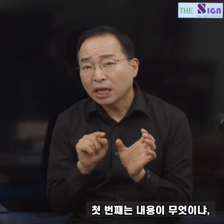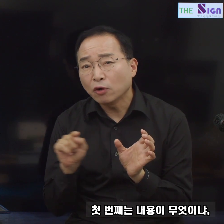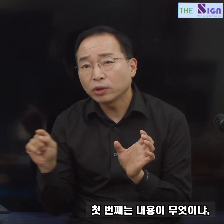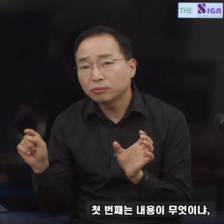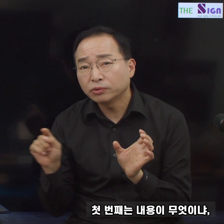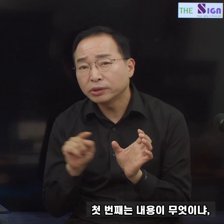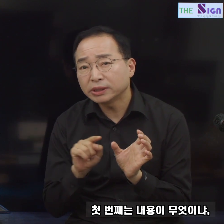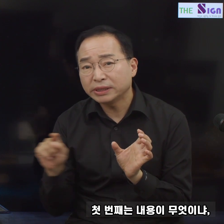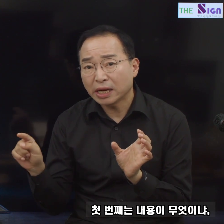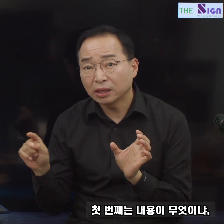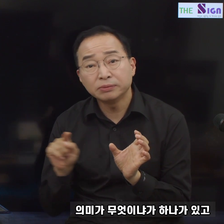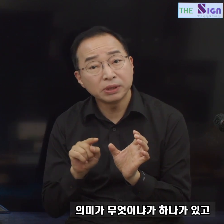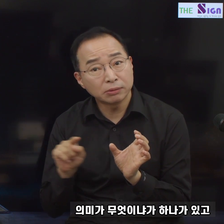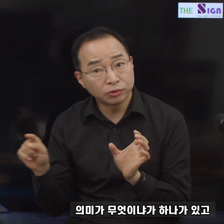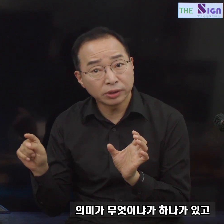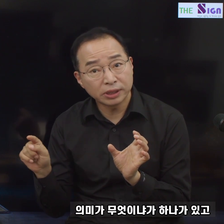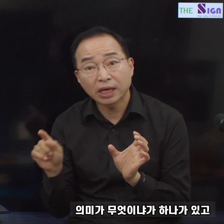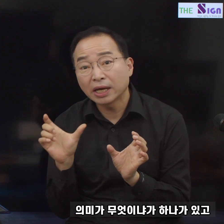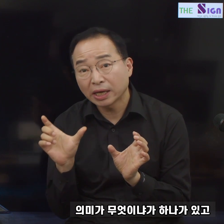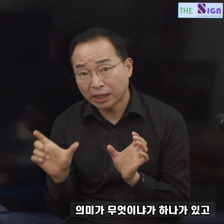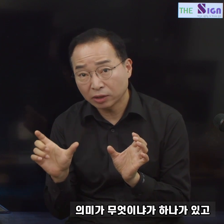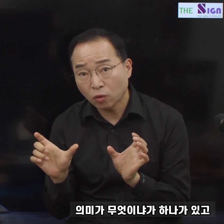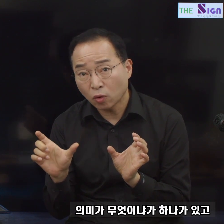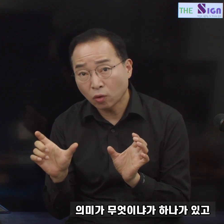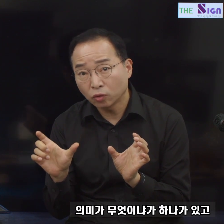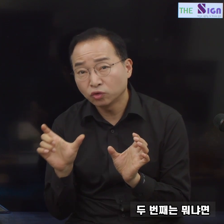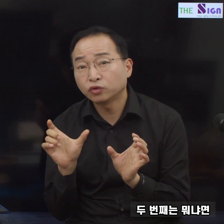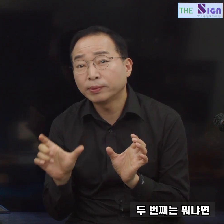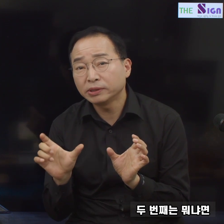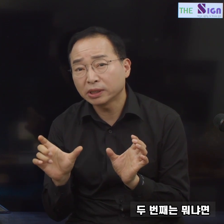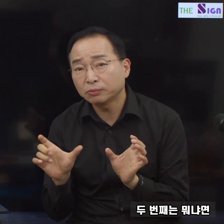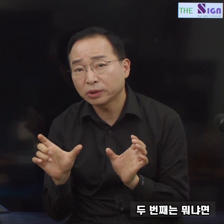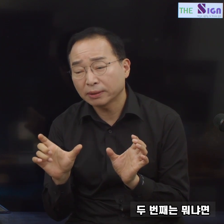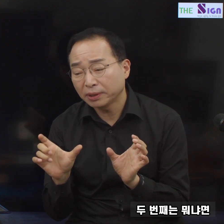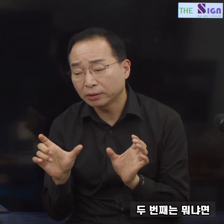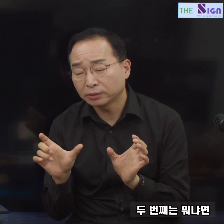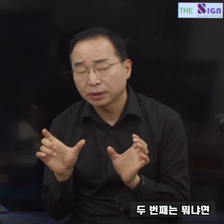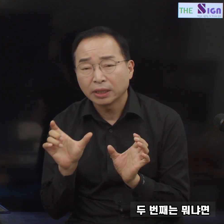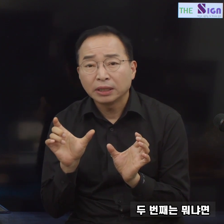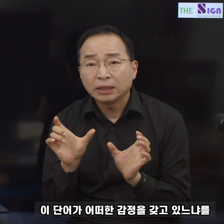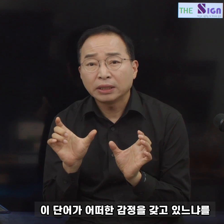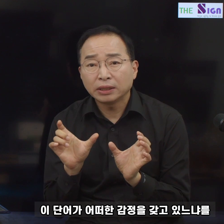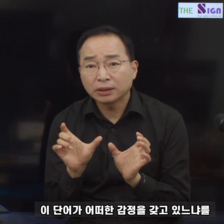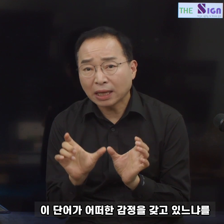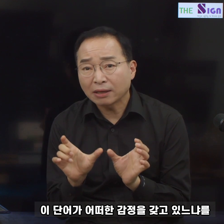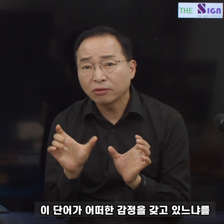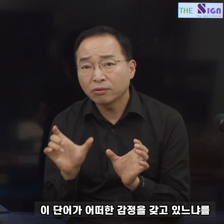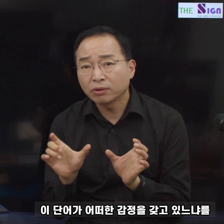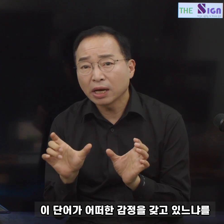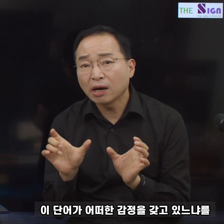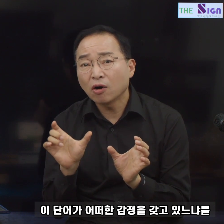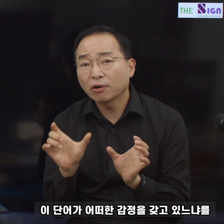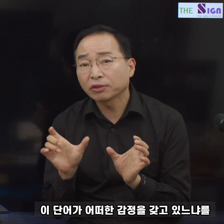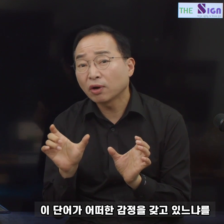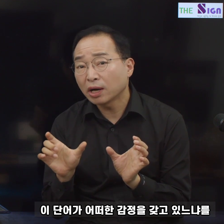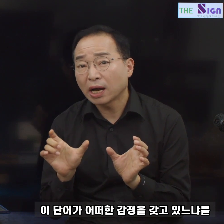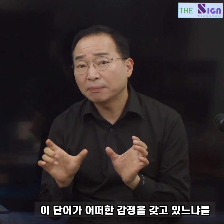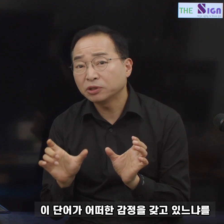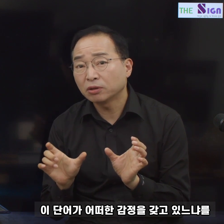내용이 무엇이냐, 의미가 무엇이냐가 하나가 있고, 두 번째는 뭐냐면 이 단어가 어떠한 감정을